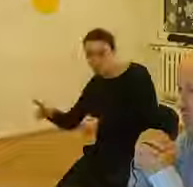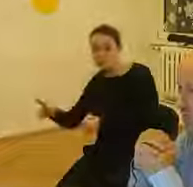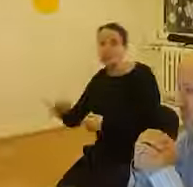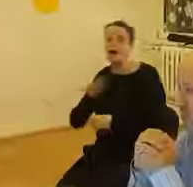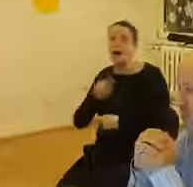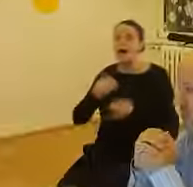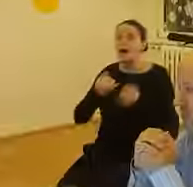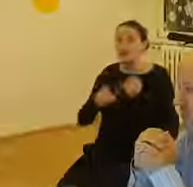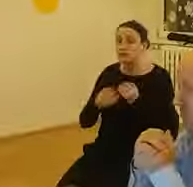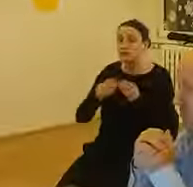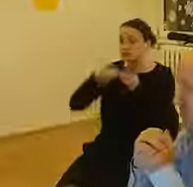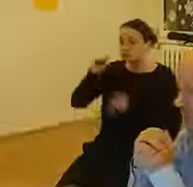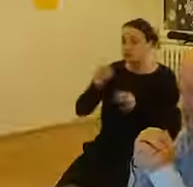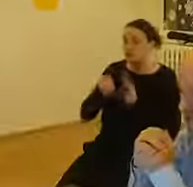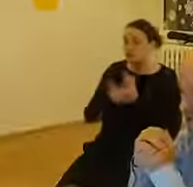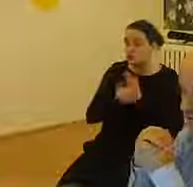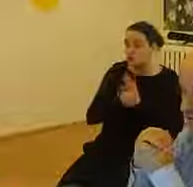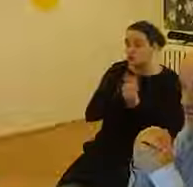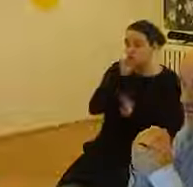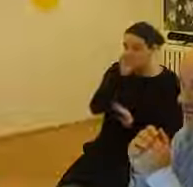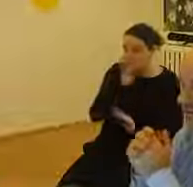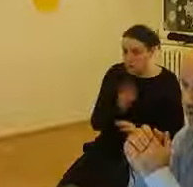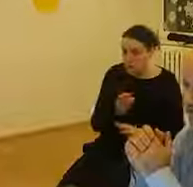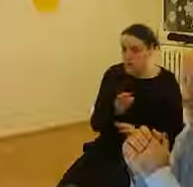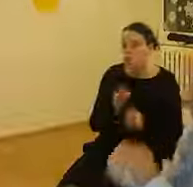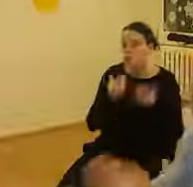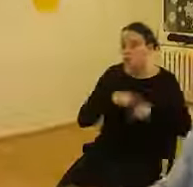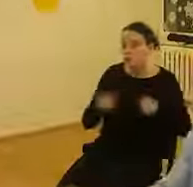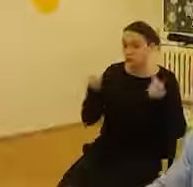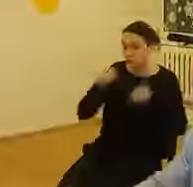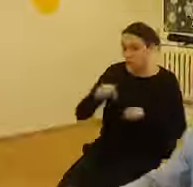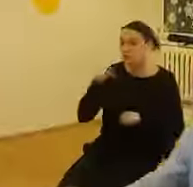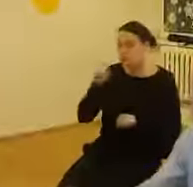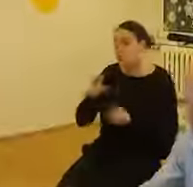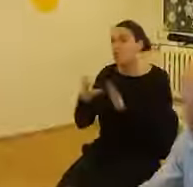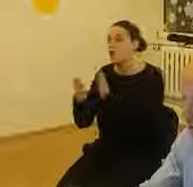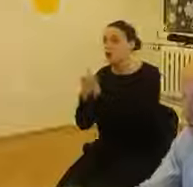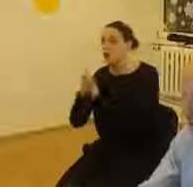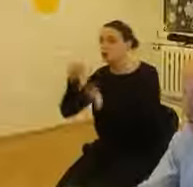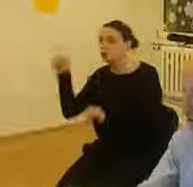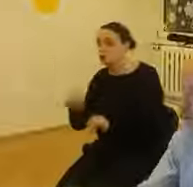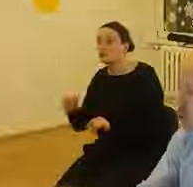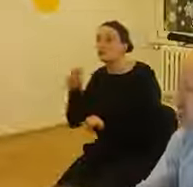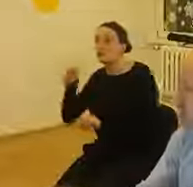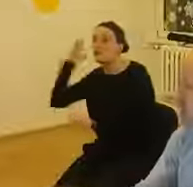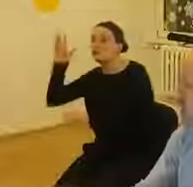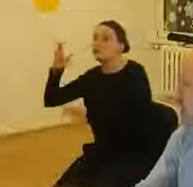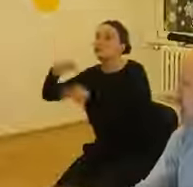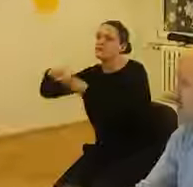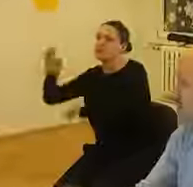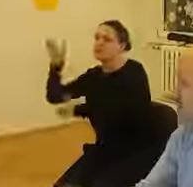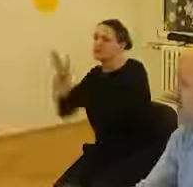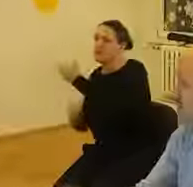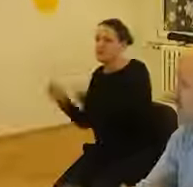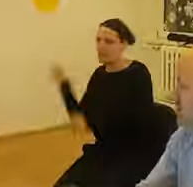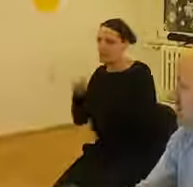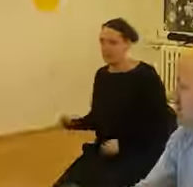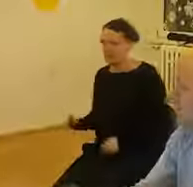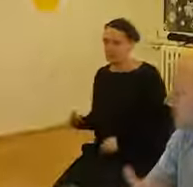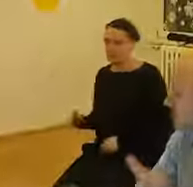to już prawie jest pół miliona. Tam 480 chyba parę tysięcy, jeżeli dobrze pamiętam. I to jest tak naprawdę